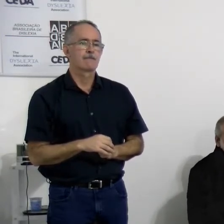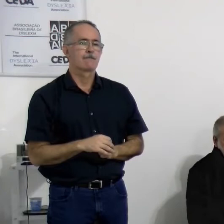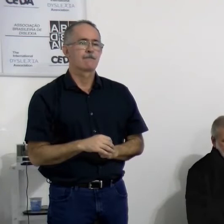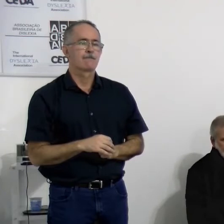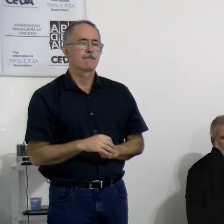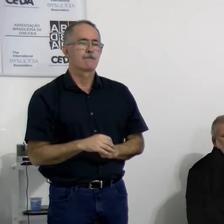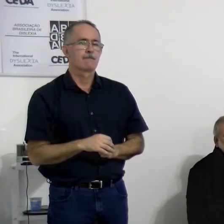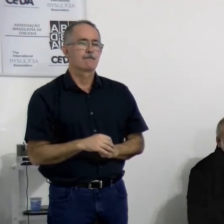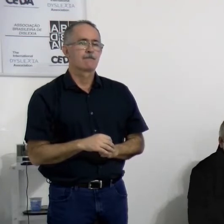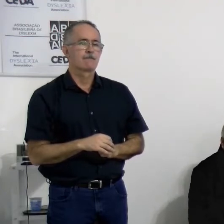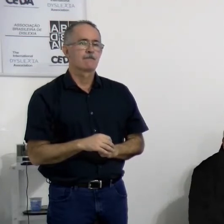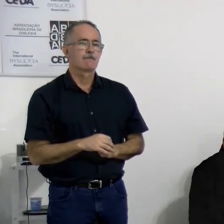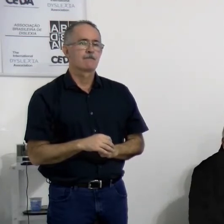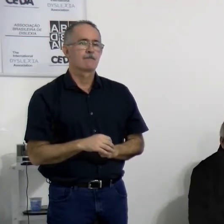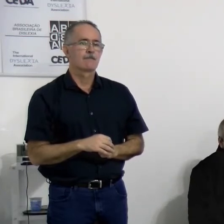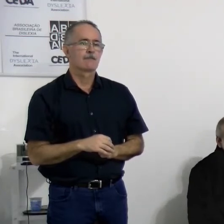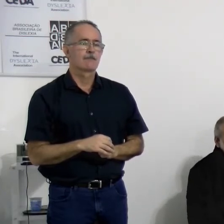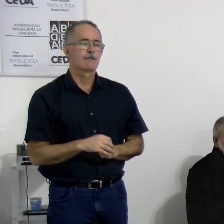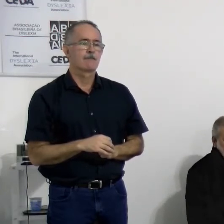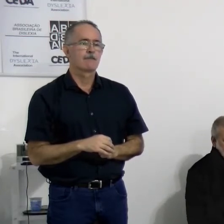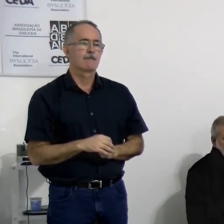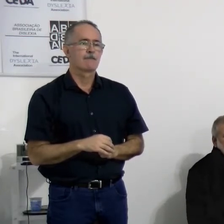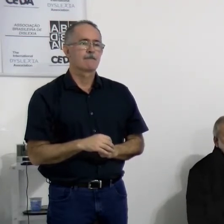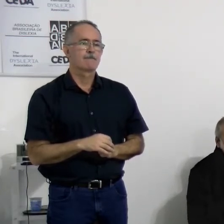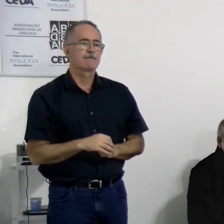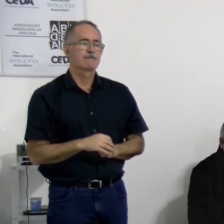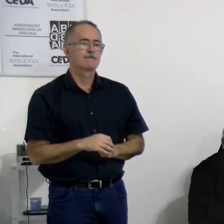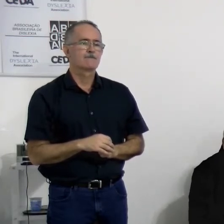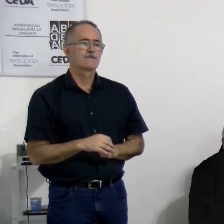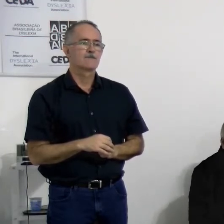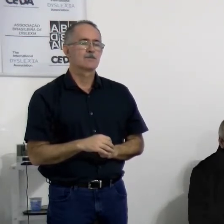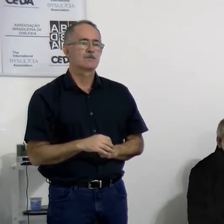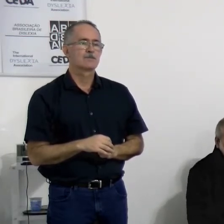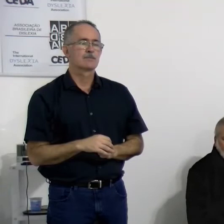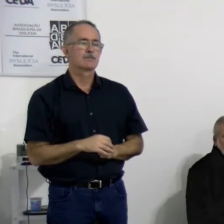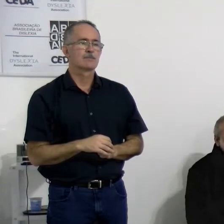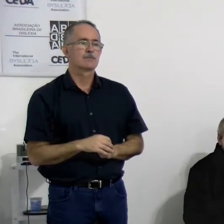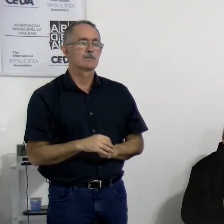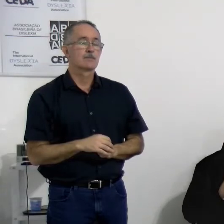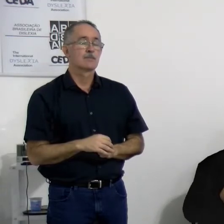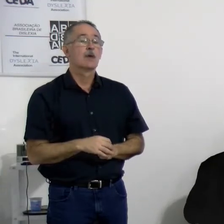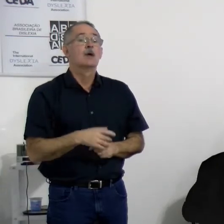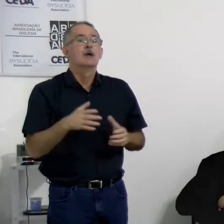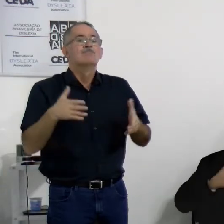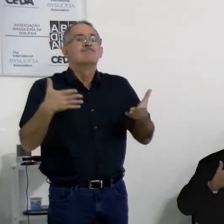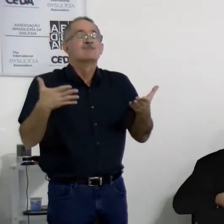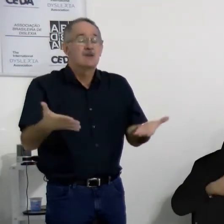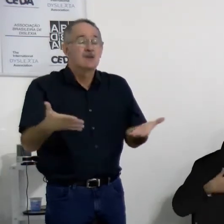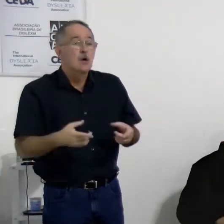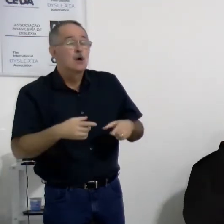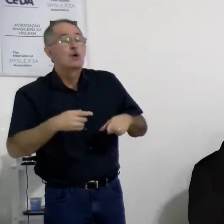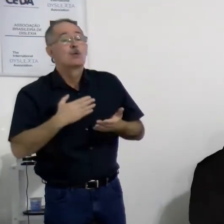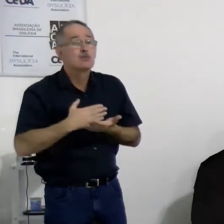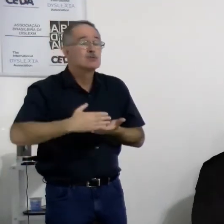children with dyslexia and expressive language impairment. Então, essa experiência de